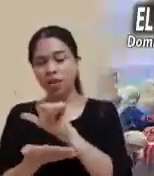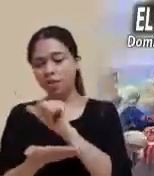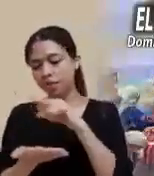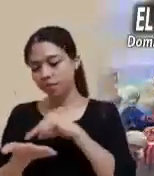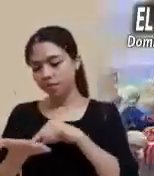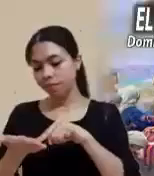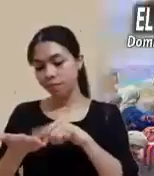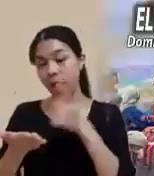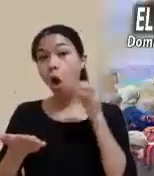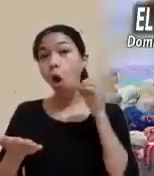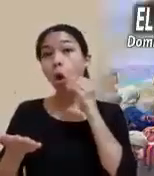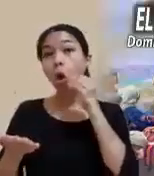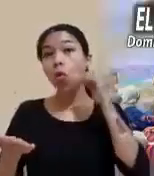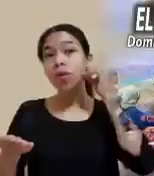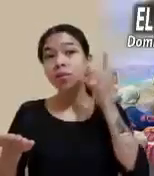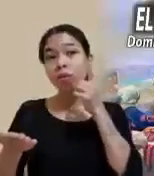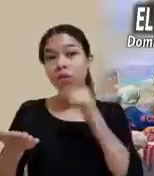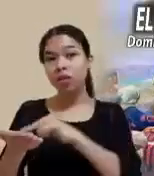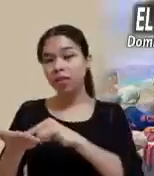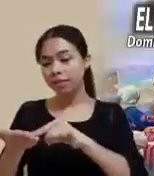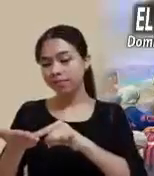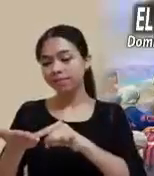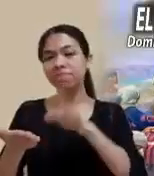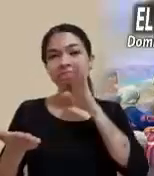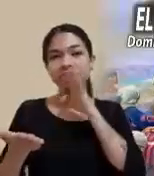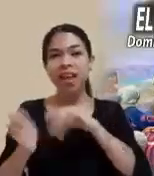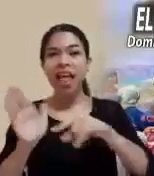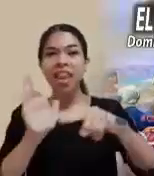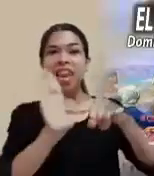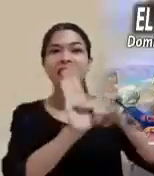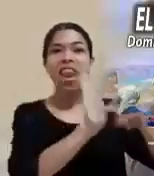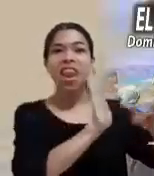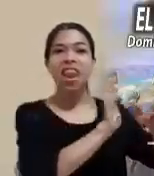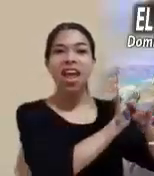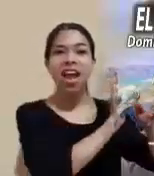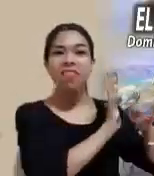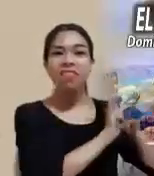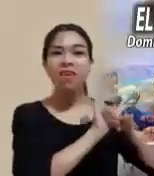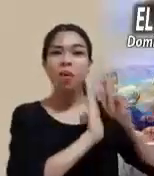cabe señalar como un gran factor negativo